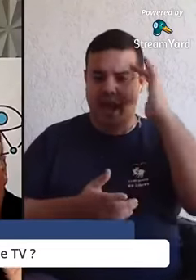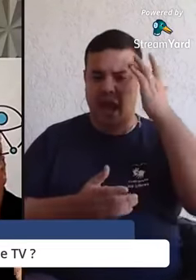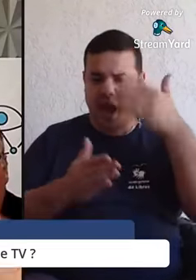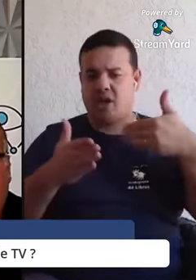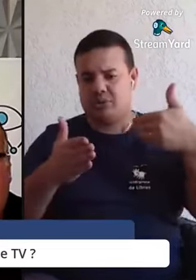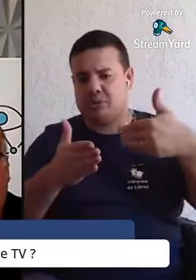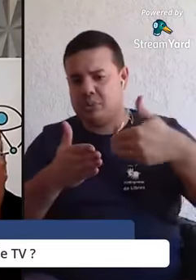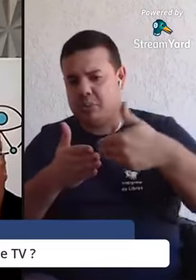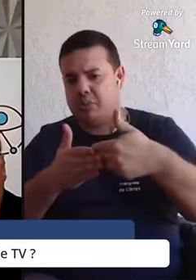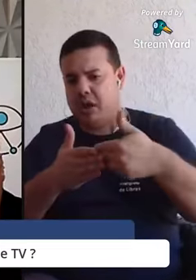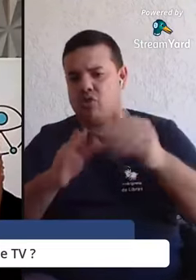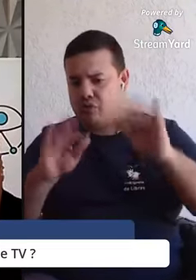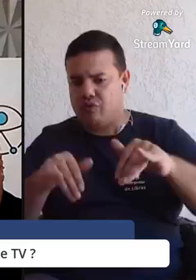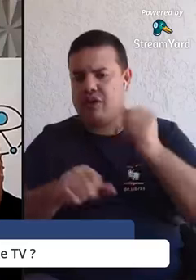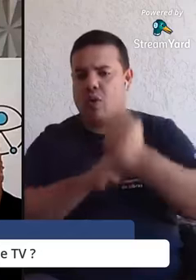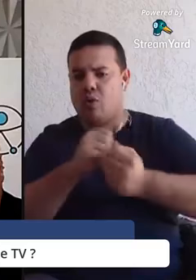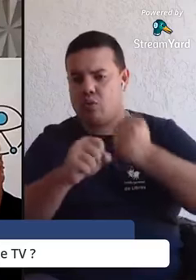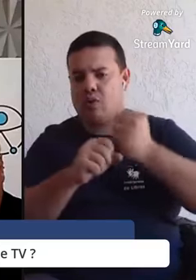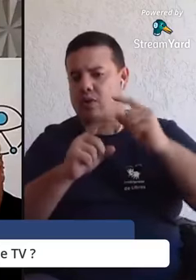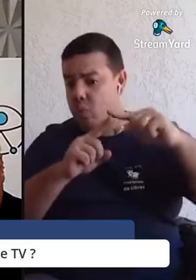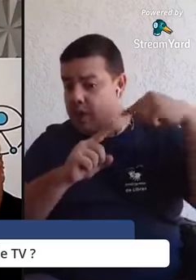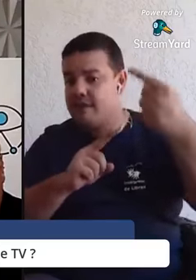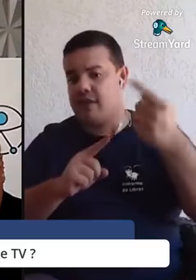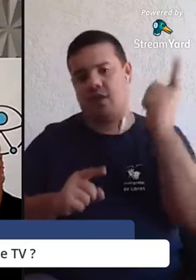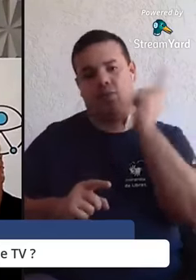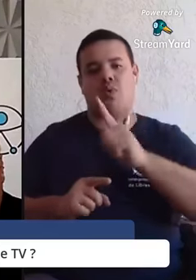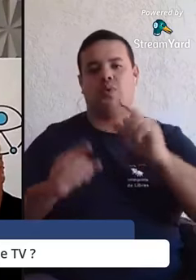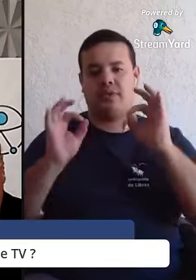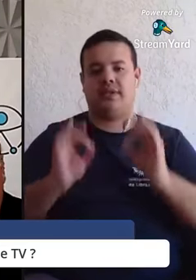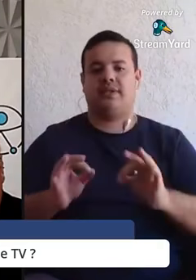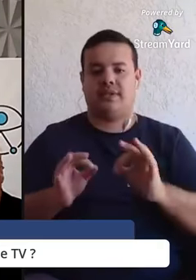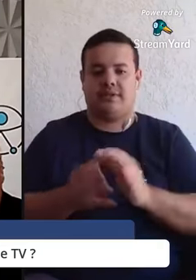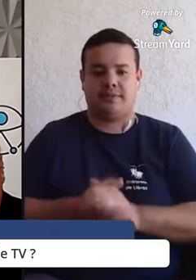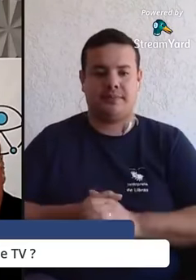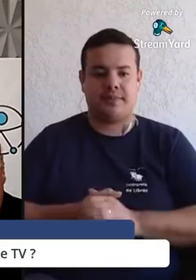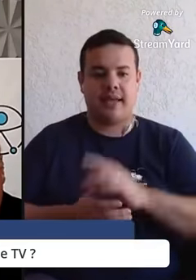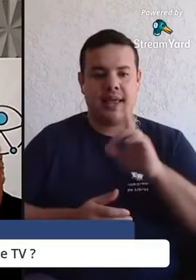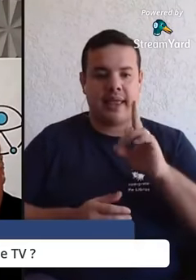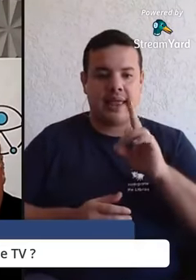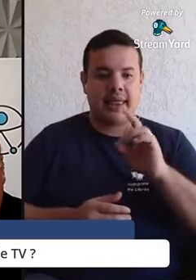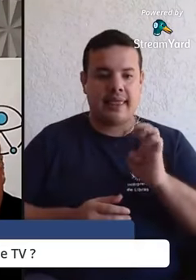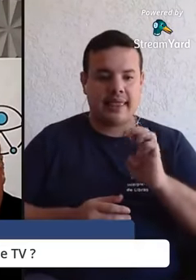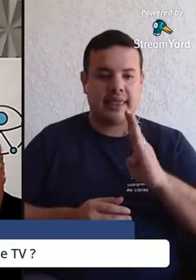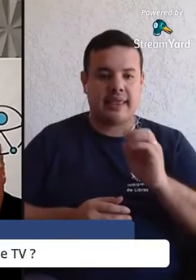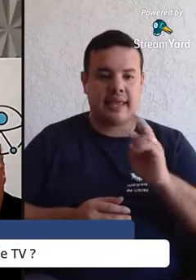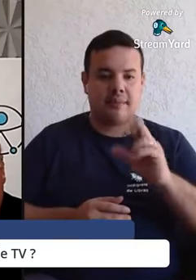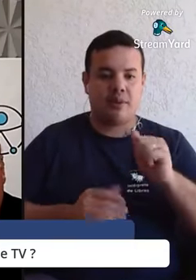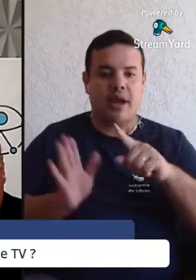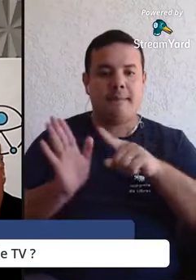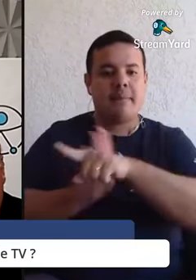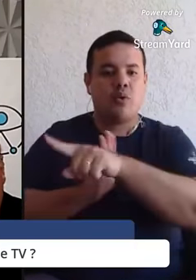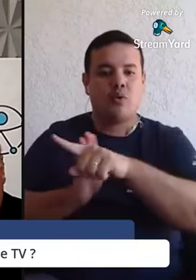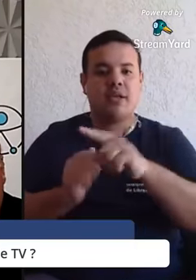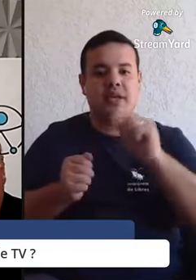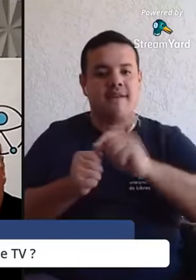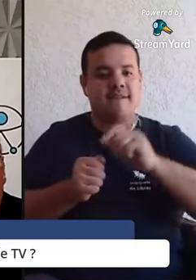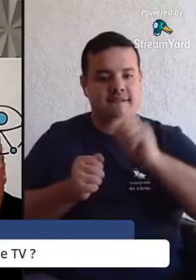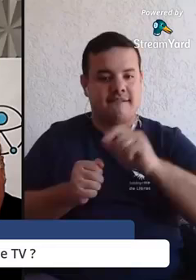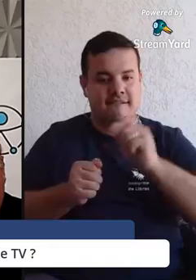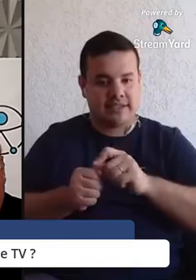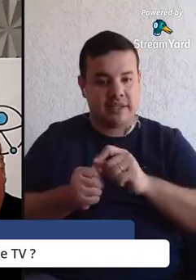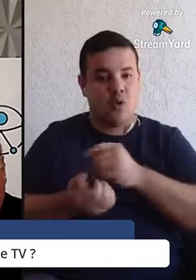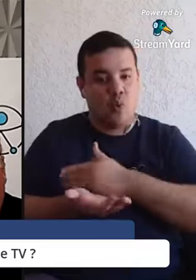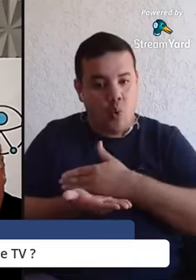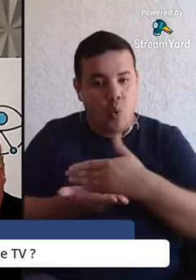até o final do ano ou o ano que vem, se Deus quiser. Olha lá, a Débora pergunta se não dá para fazer, não dá para começar, pelo